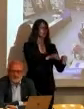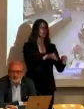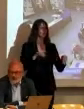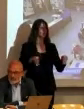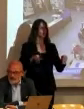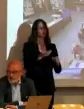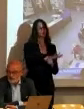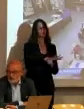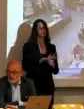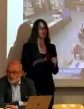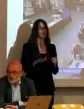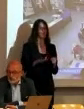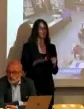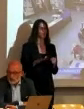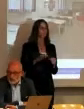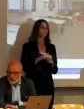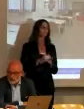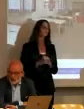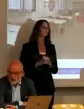per gli studenti.